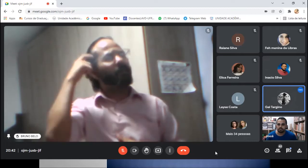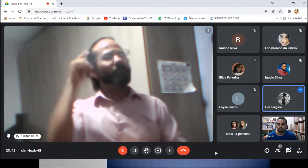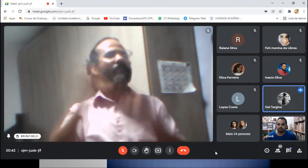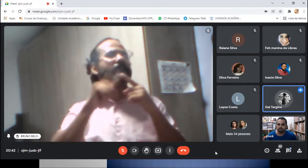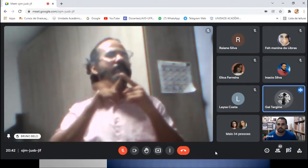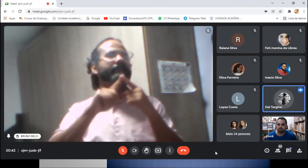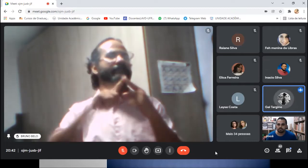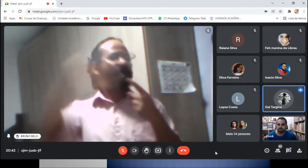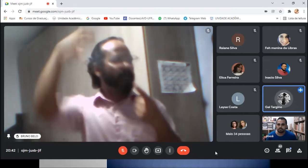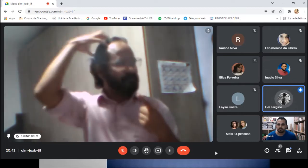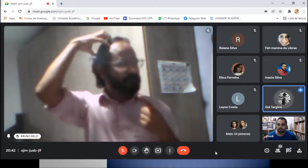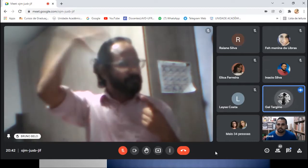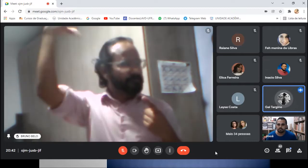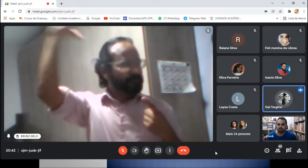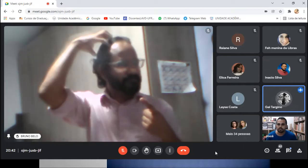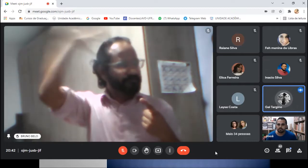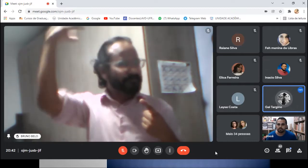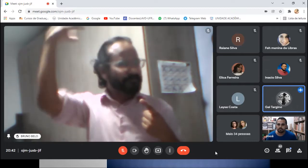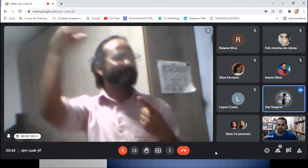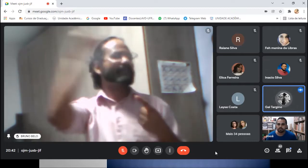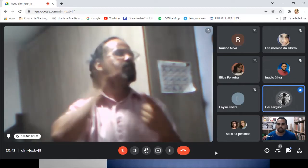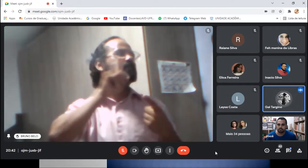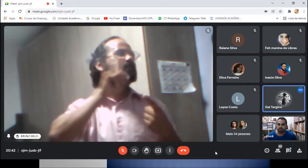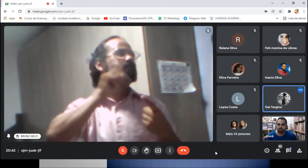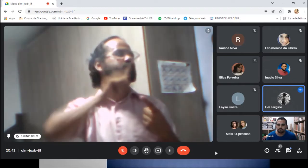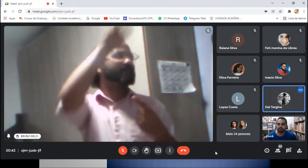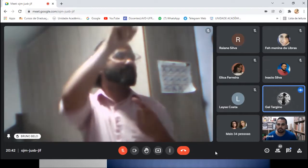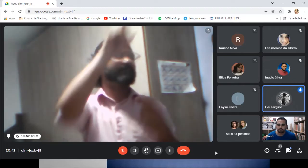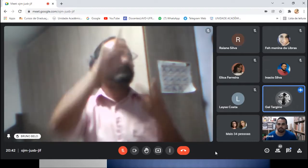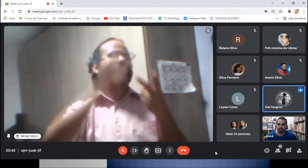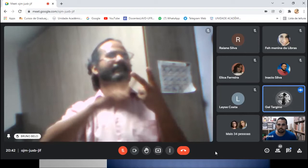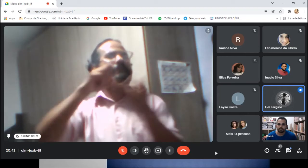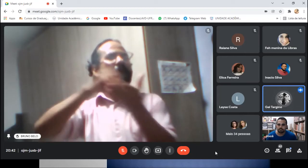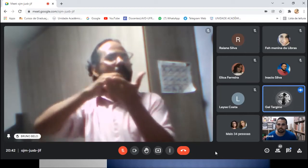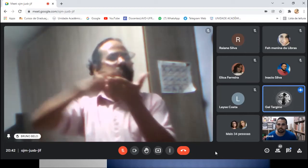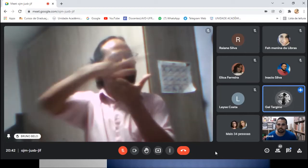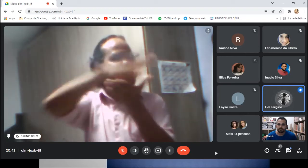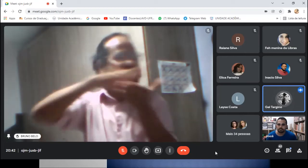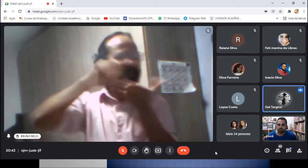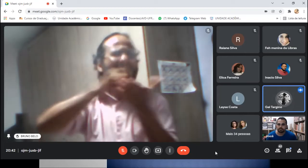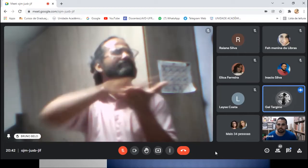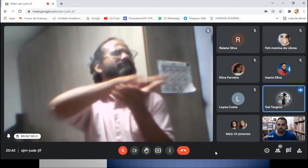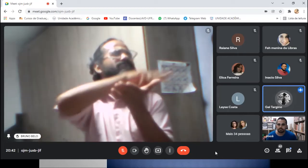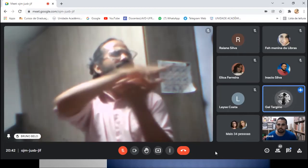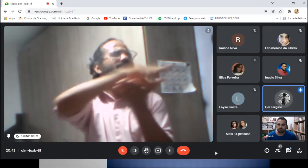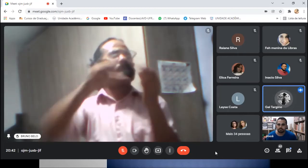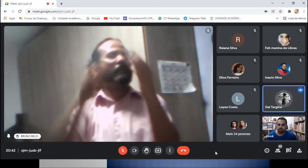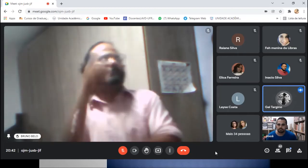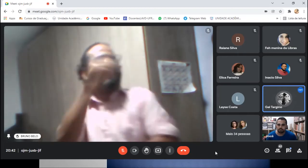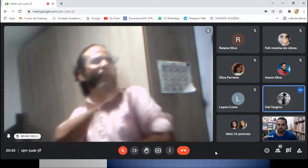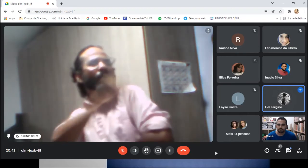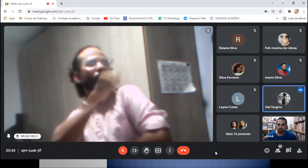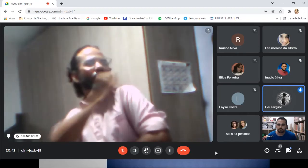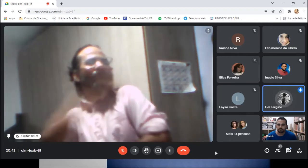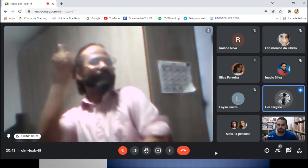são várias palavras e eu fico com esse pensamento, por exemplo, em outros lugares, em